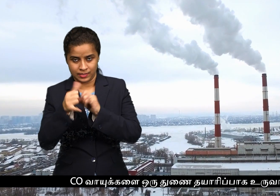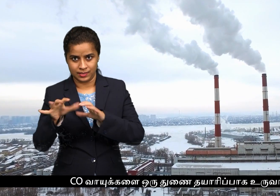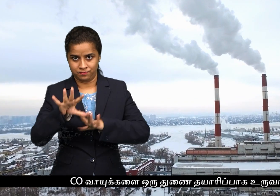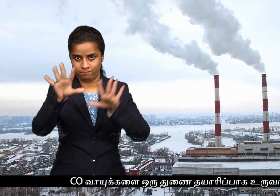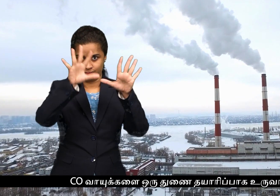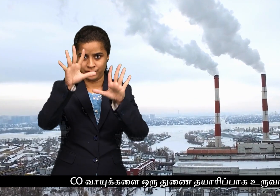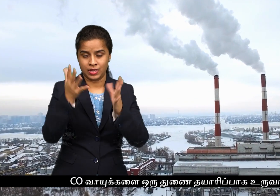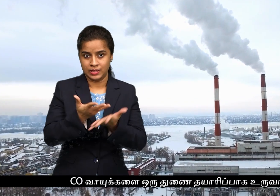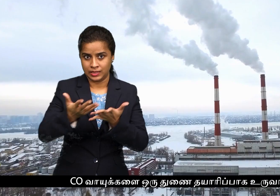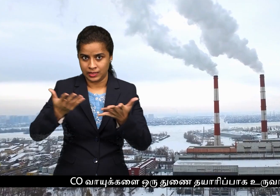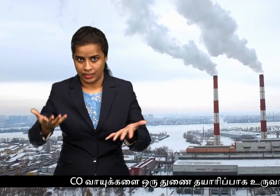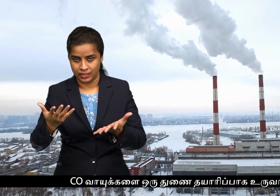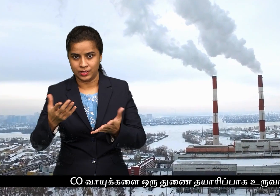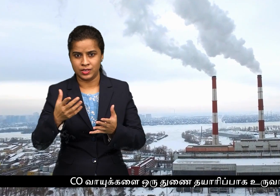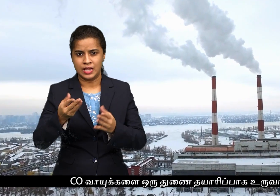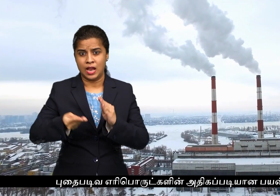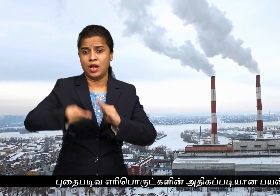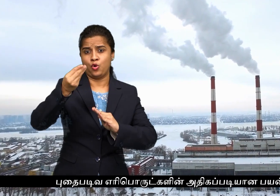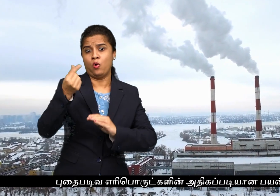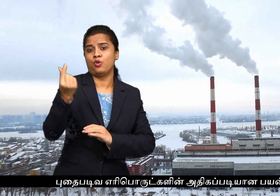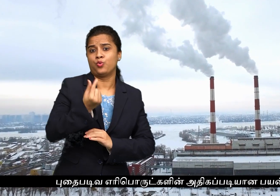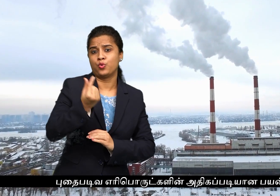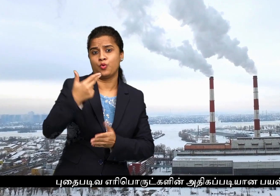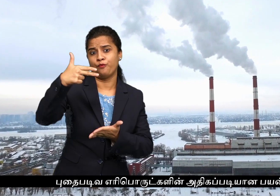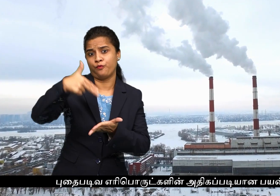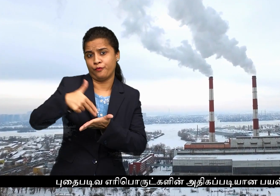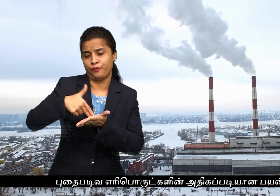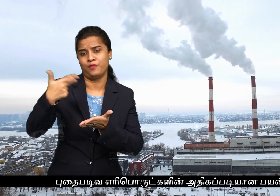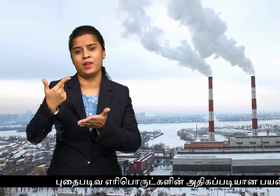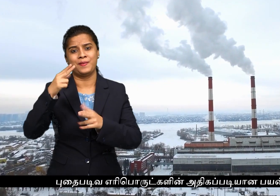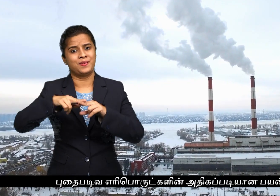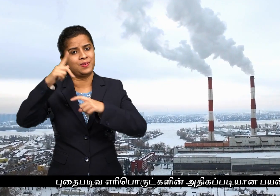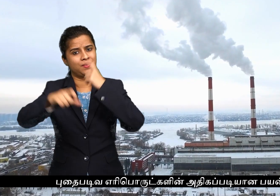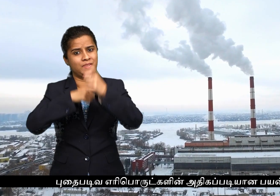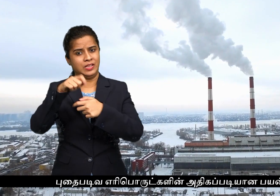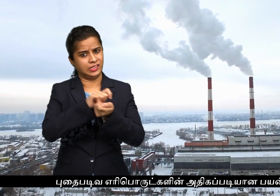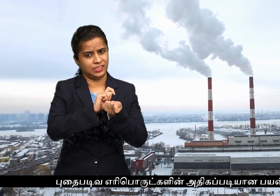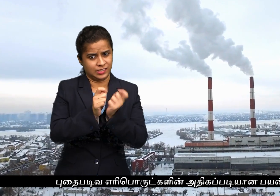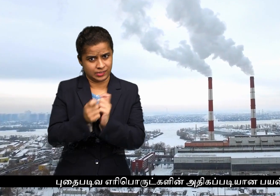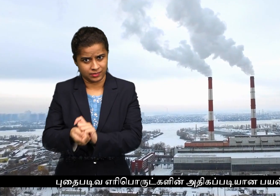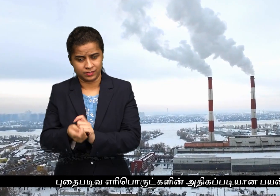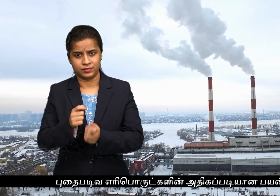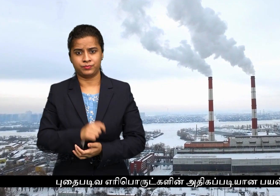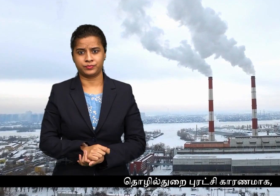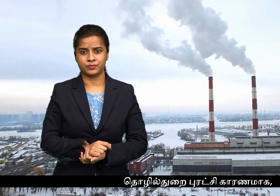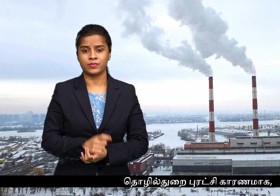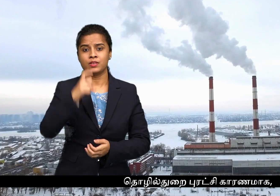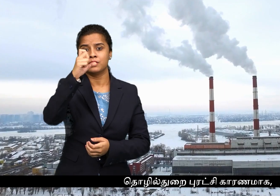துணை தயாரிப்பாக உருவாக்குகிறது. புதைப்படிவ எரிபொருட்களின் அதிகப்படியான பயன்பாடு மற்றும்